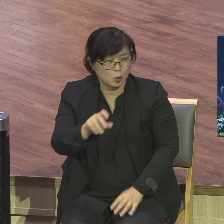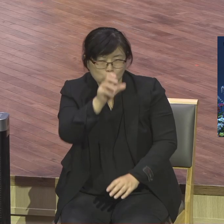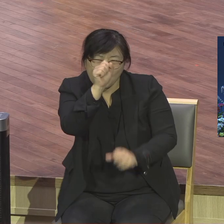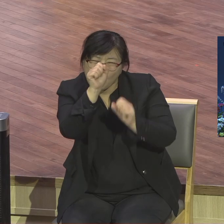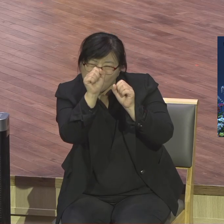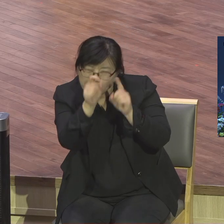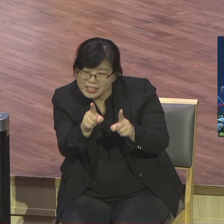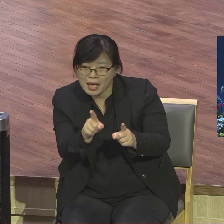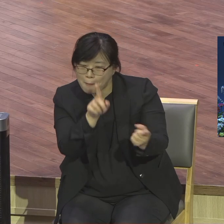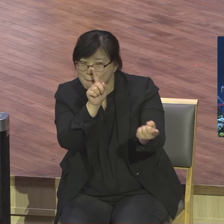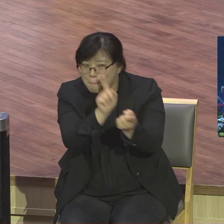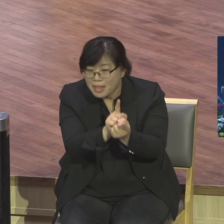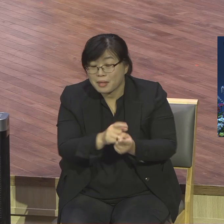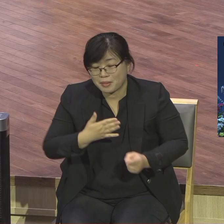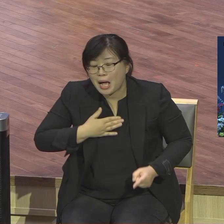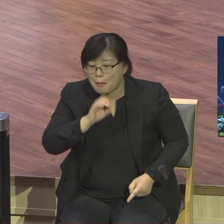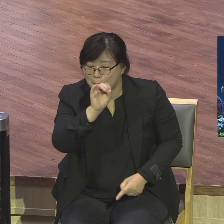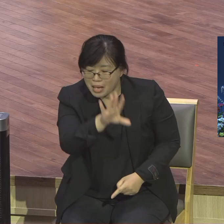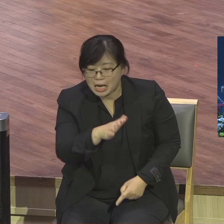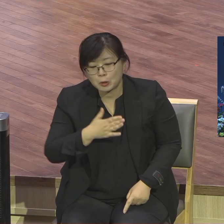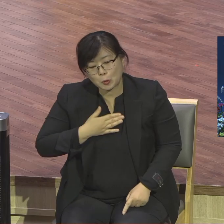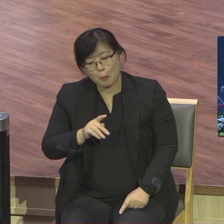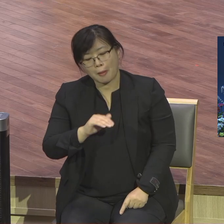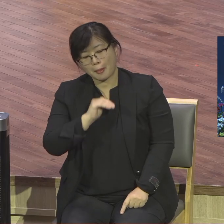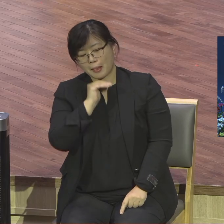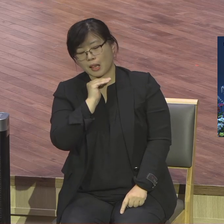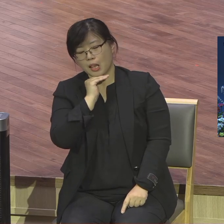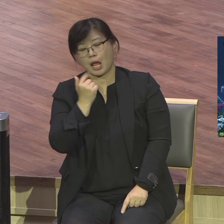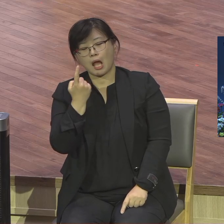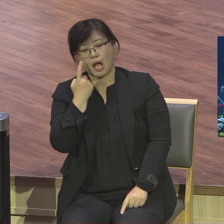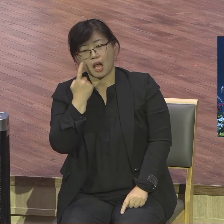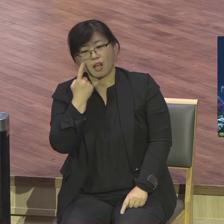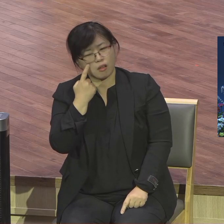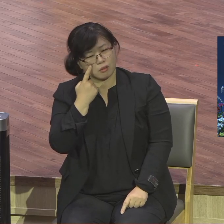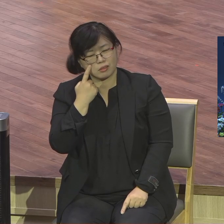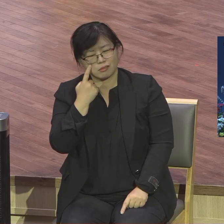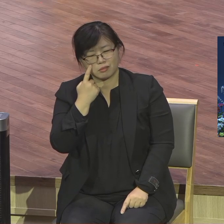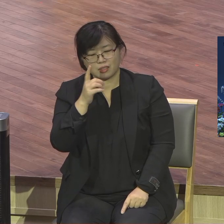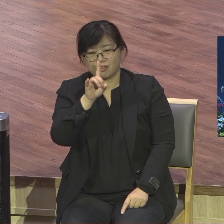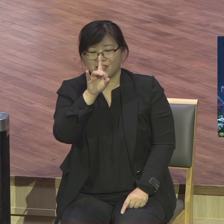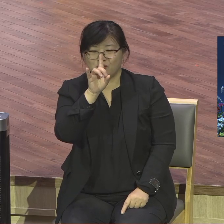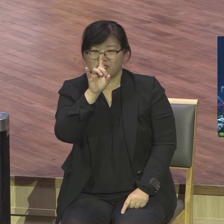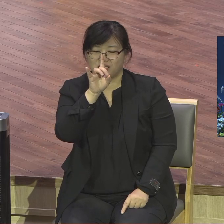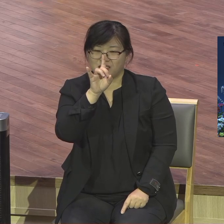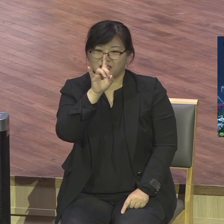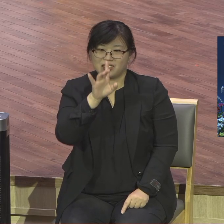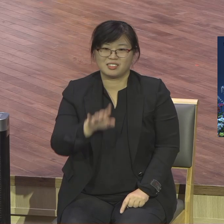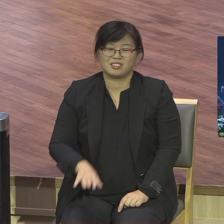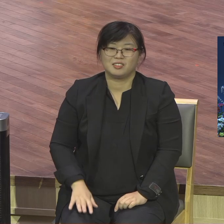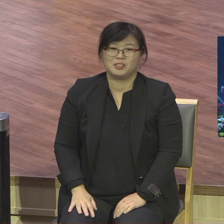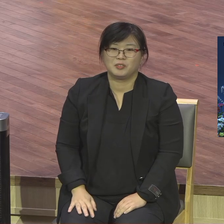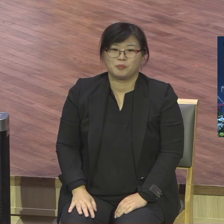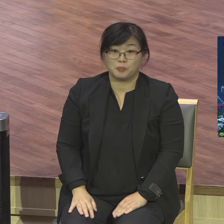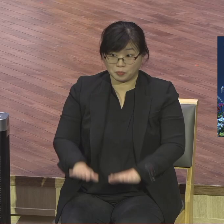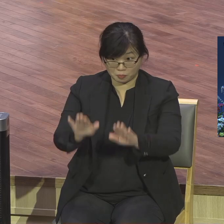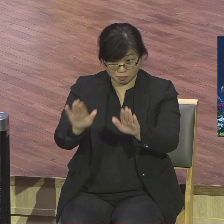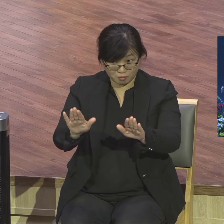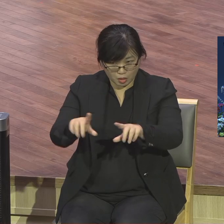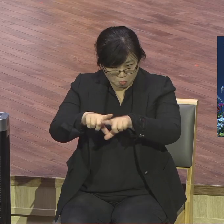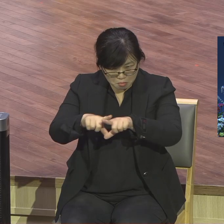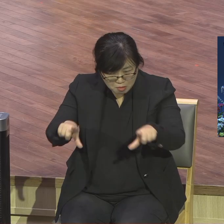간의 유대 관계가 중요한 게 우선순위가 아니라 평상시 여름 삶 속에서요 영적으로